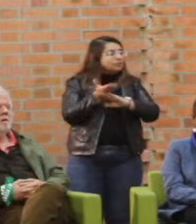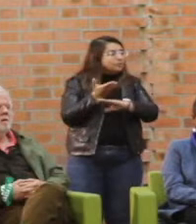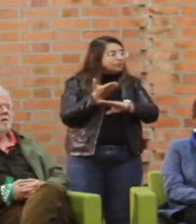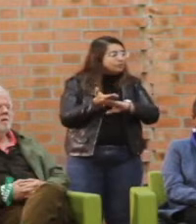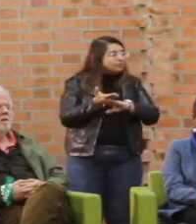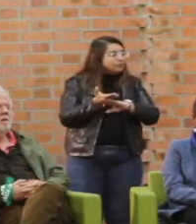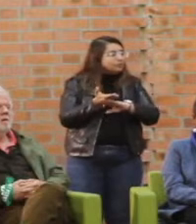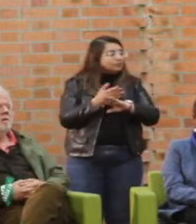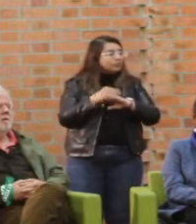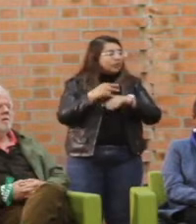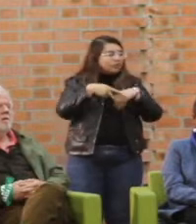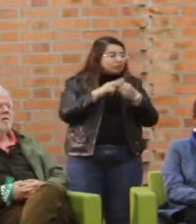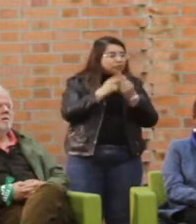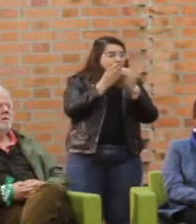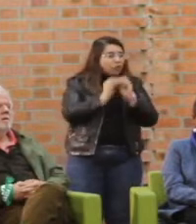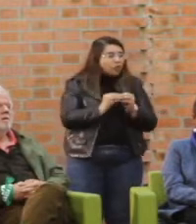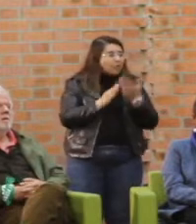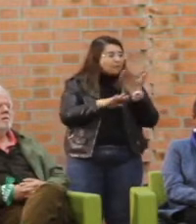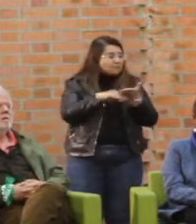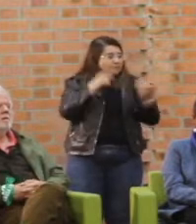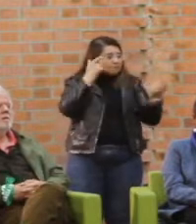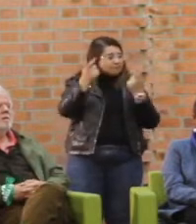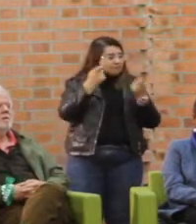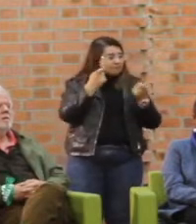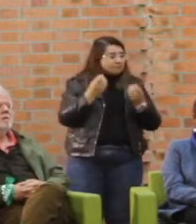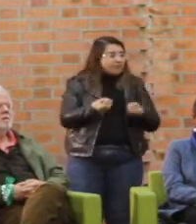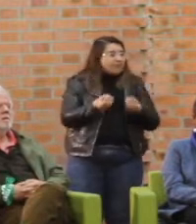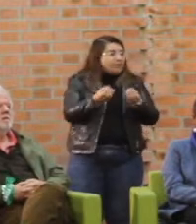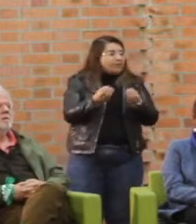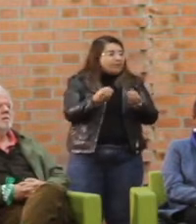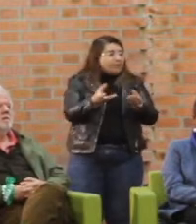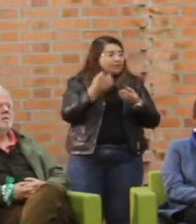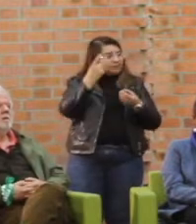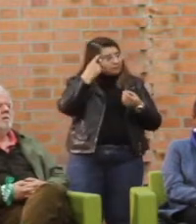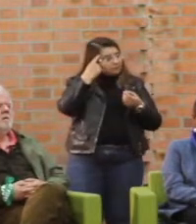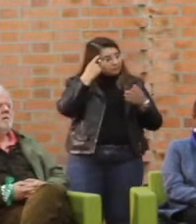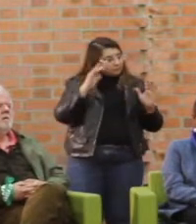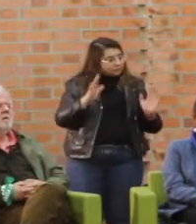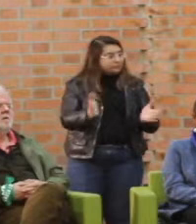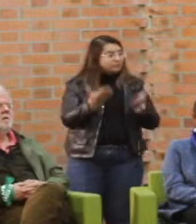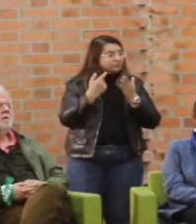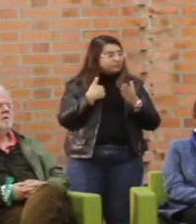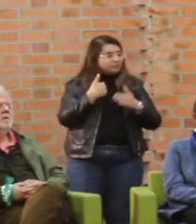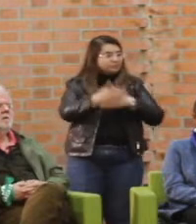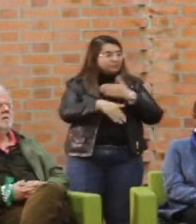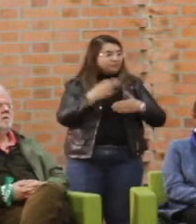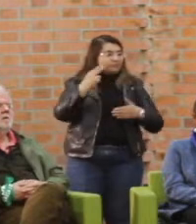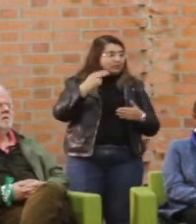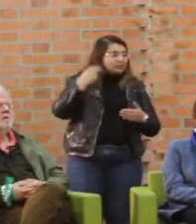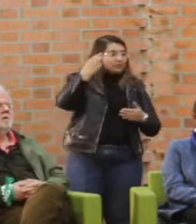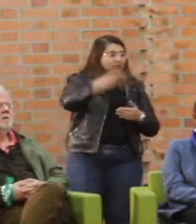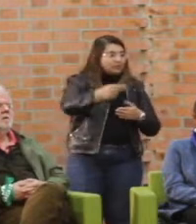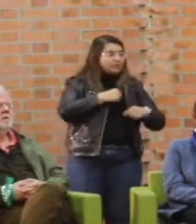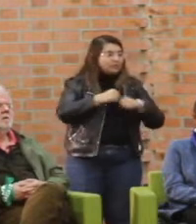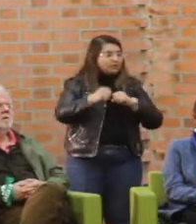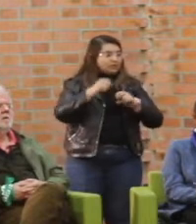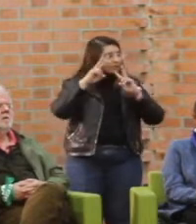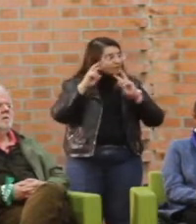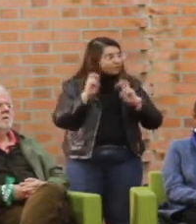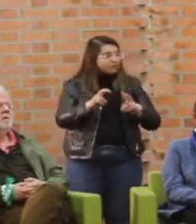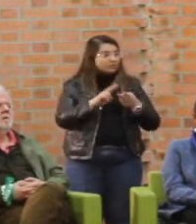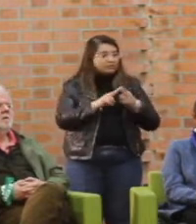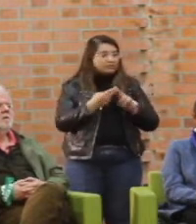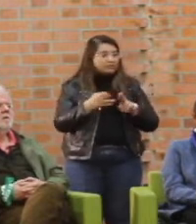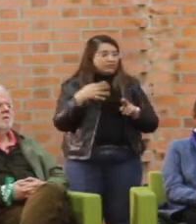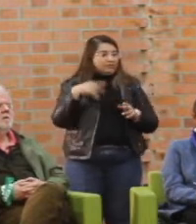como como un instrumento que que movilice también no que que legitime investigaciones históricas o investigaciones en diferentes